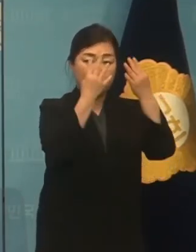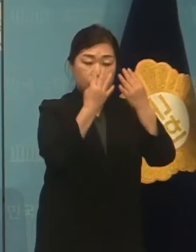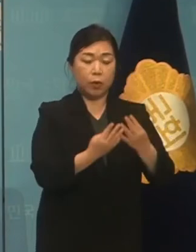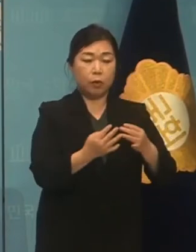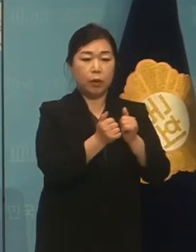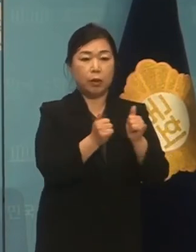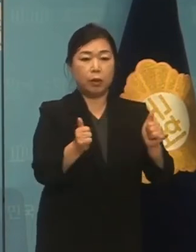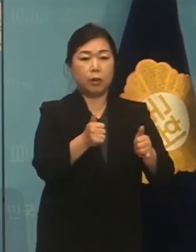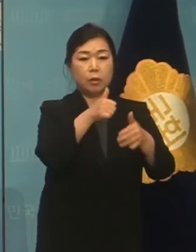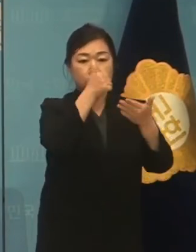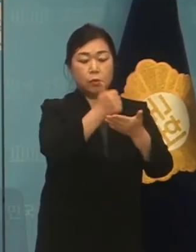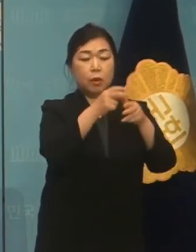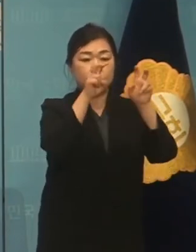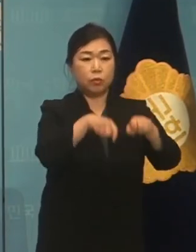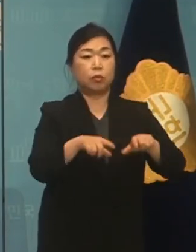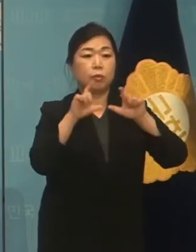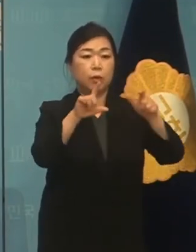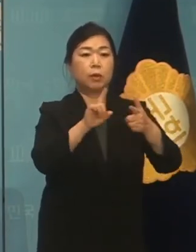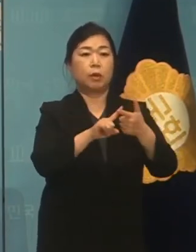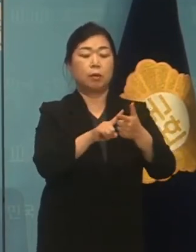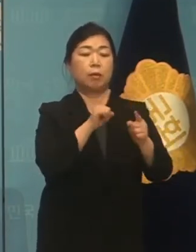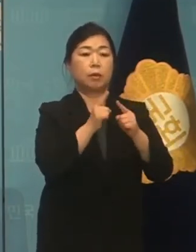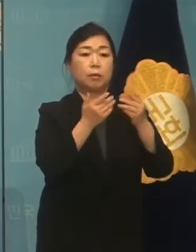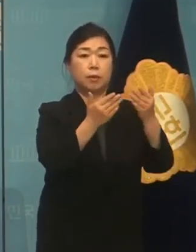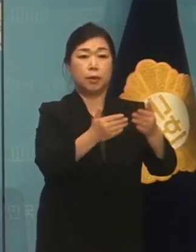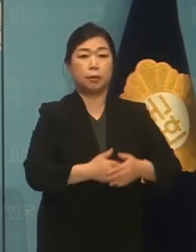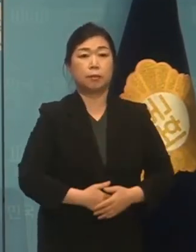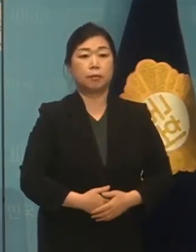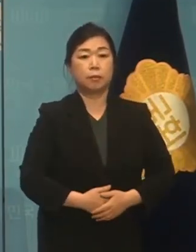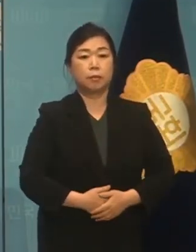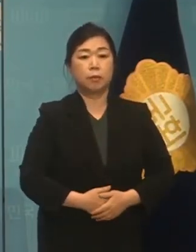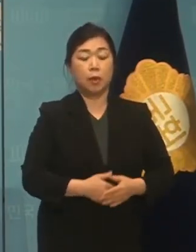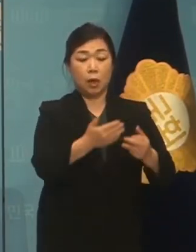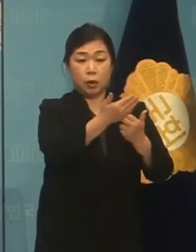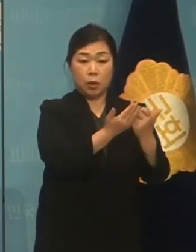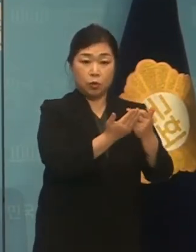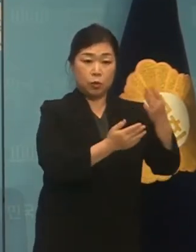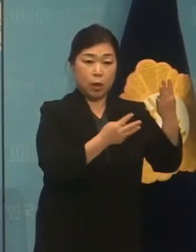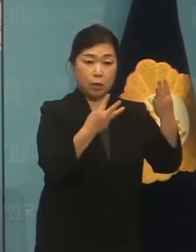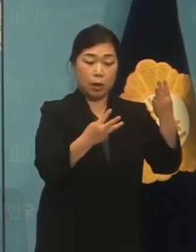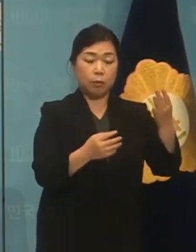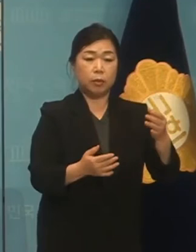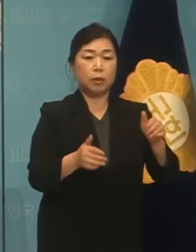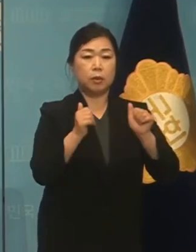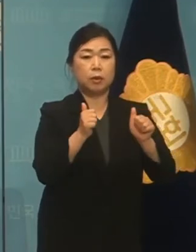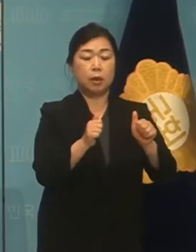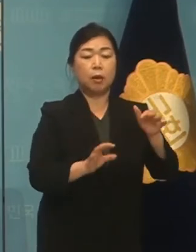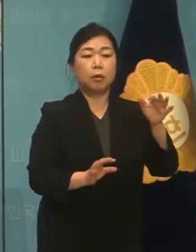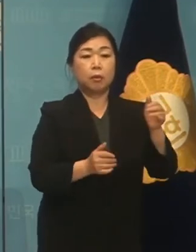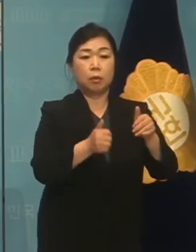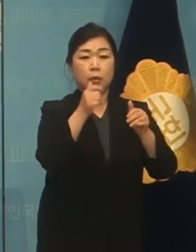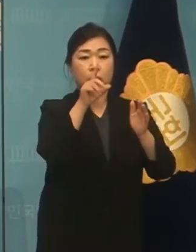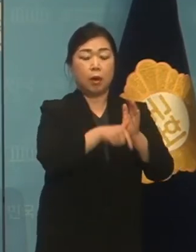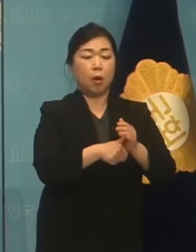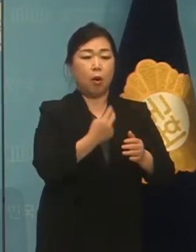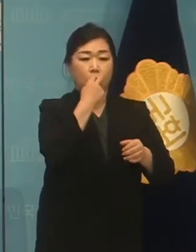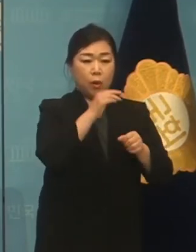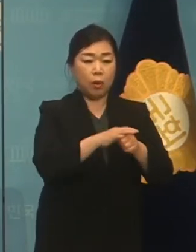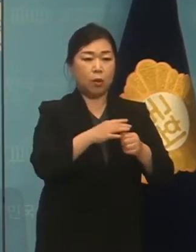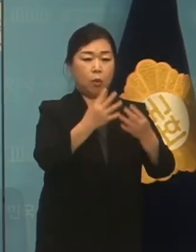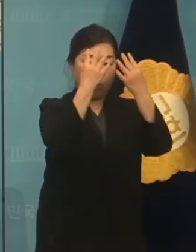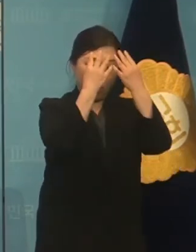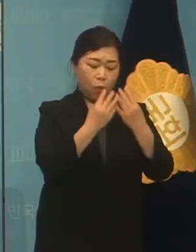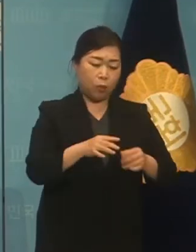판결 관련해 말씀드리겠습니다. 제주 4.3 사건 당시 불법 재판을 받고 억울한 옷살이를 할